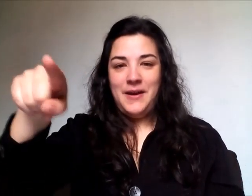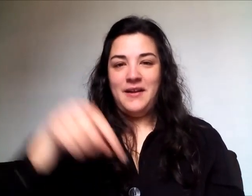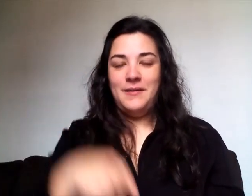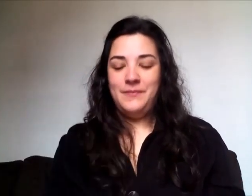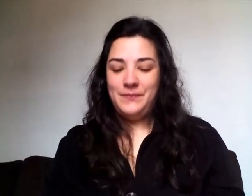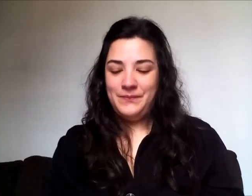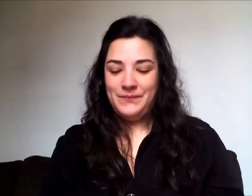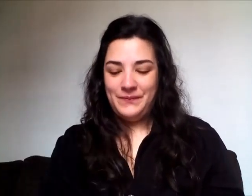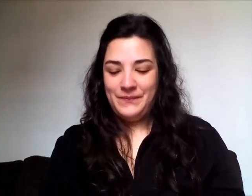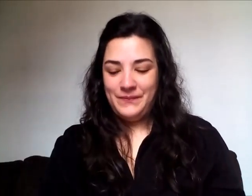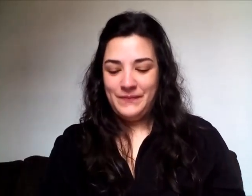Saber.